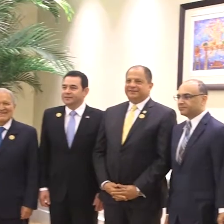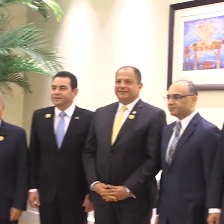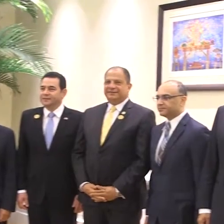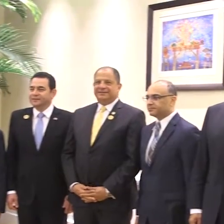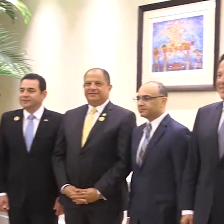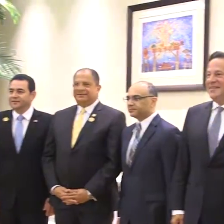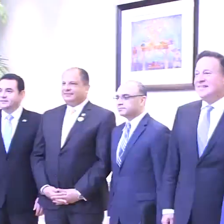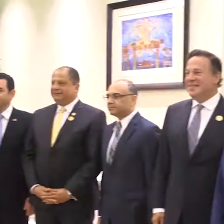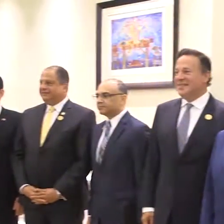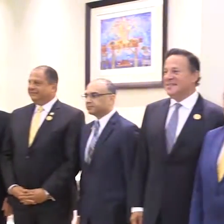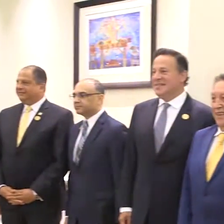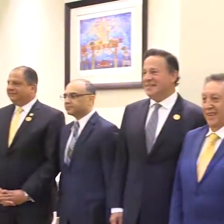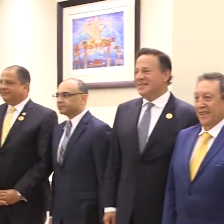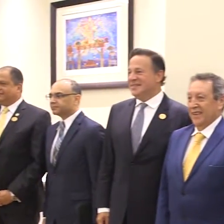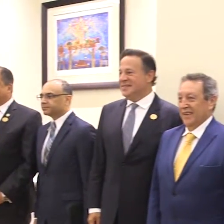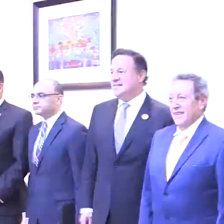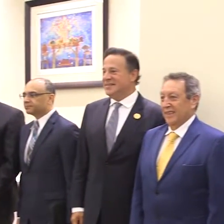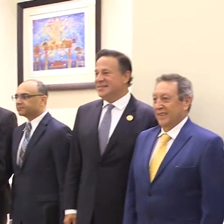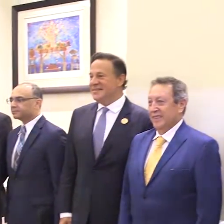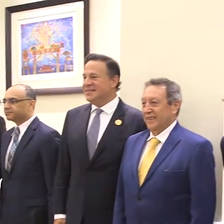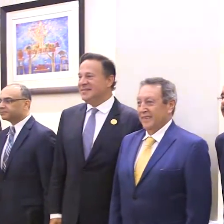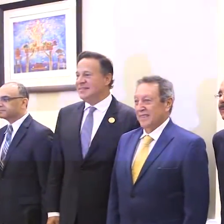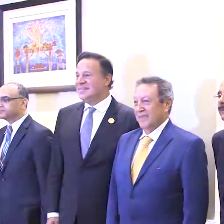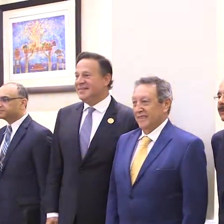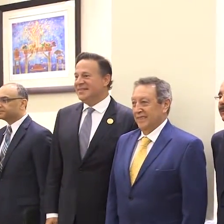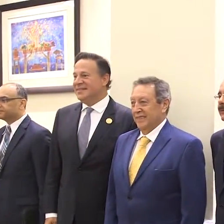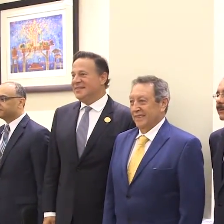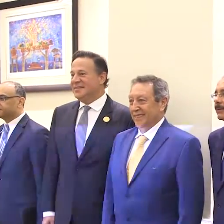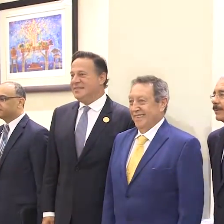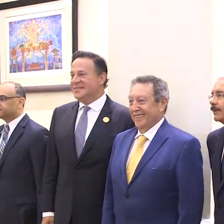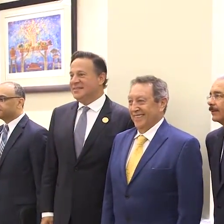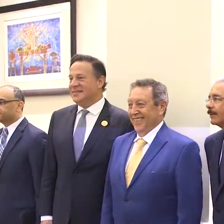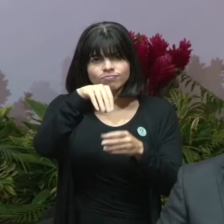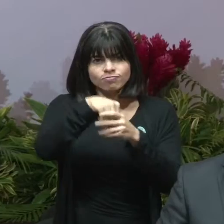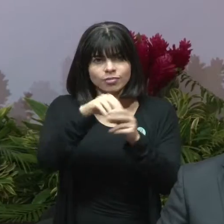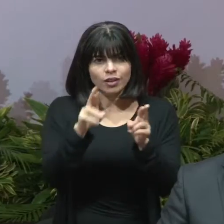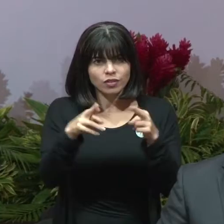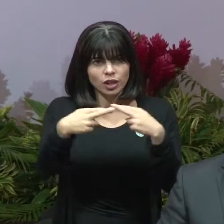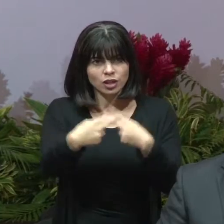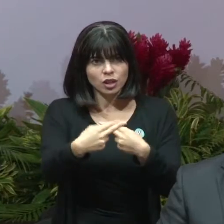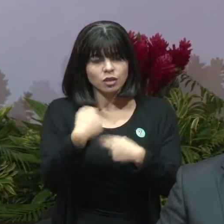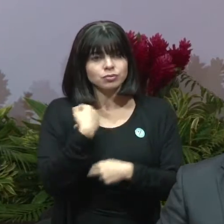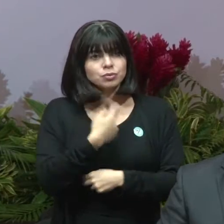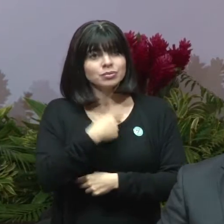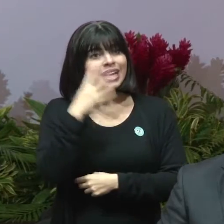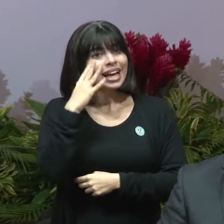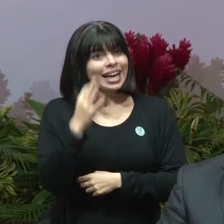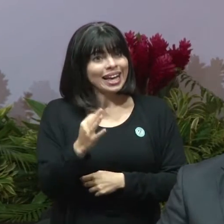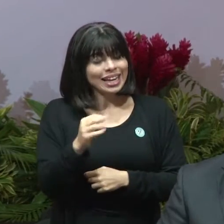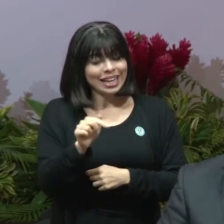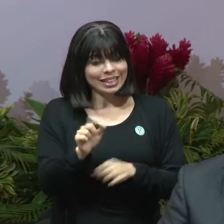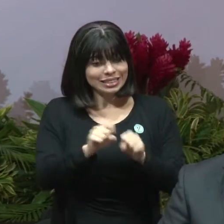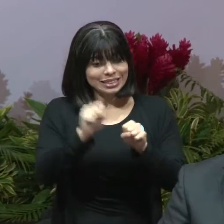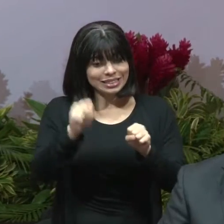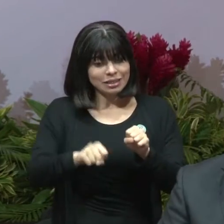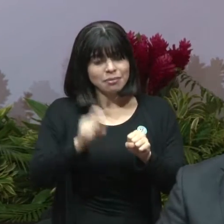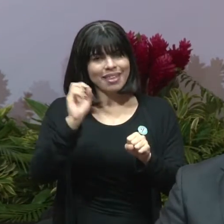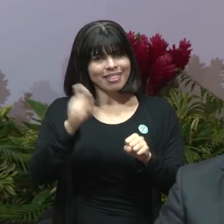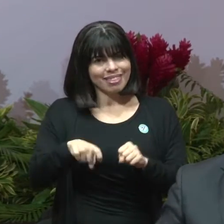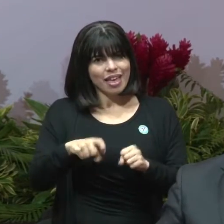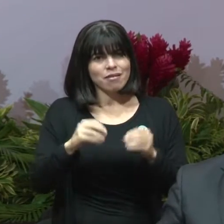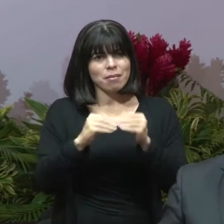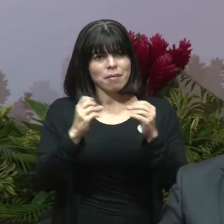orientado a los resultados durante el ejercicio de su presidencia pro tempore. Creemos que este sistema debe ser